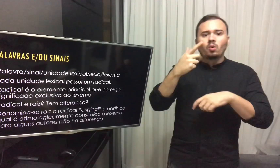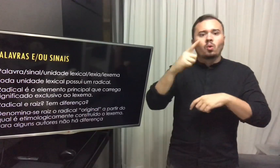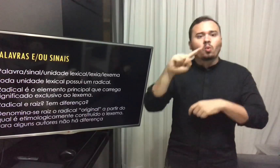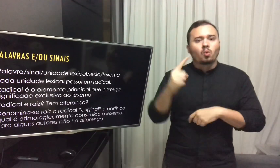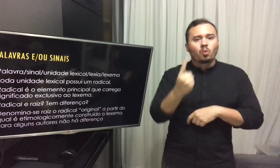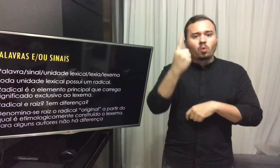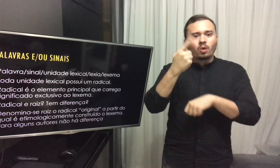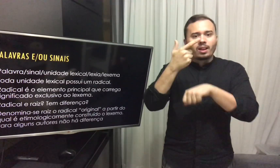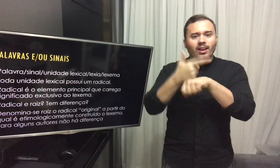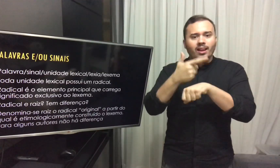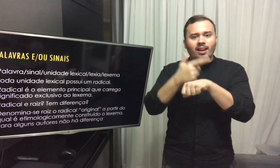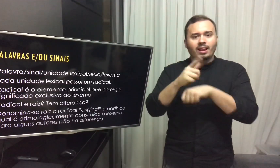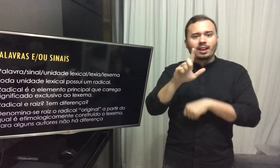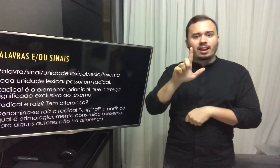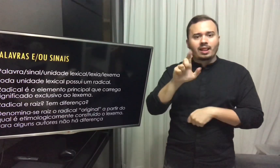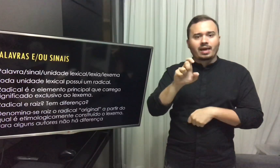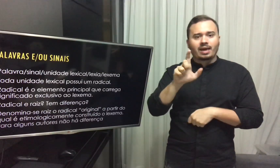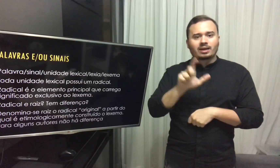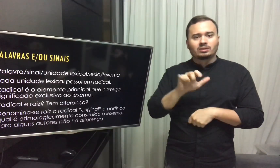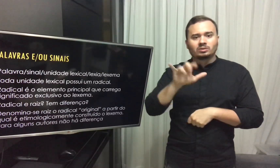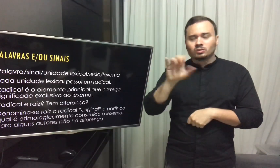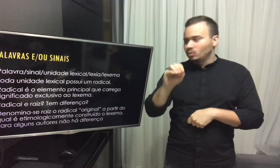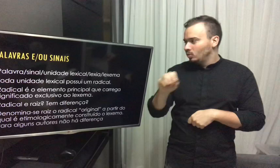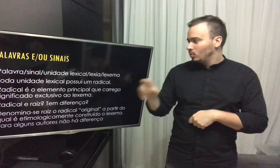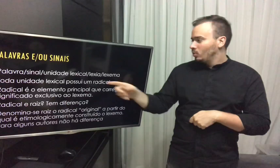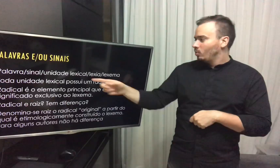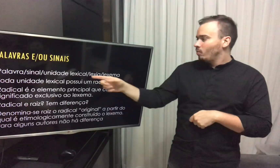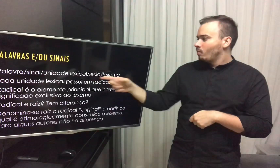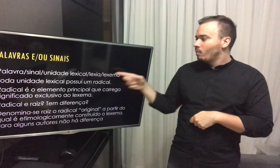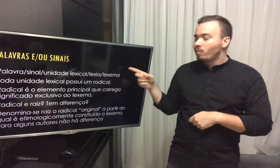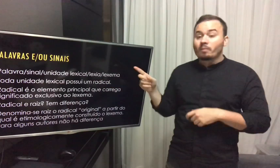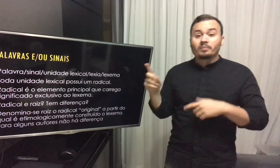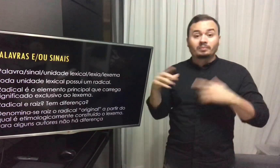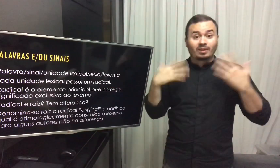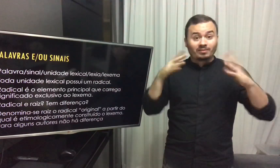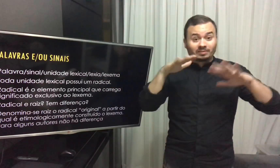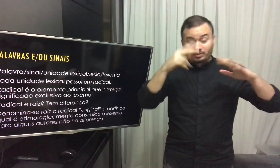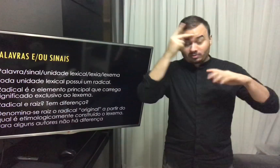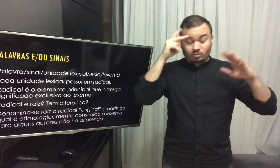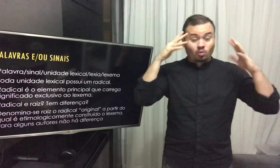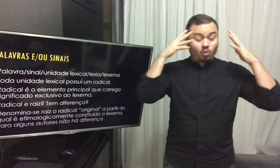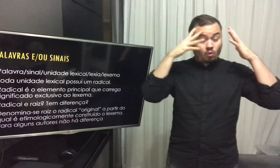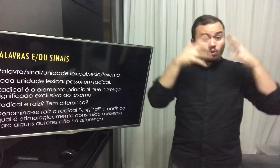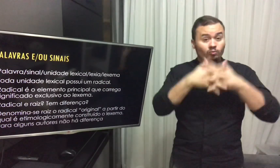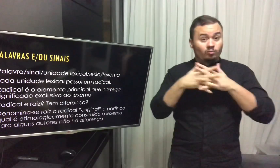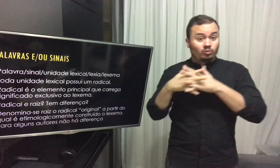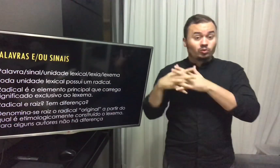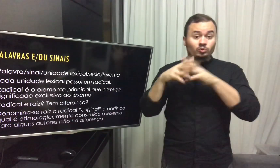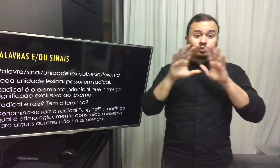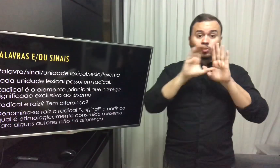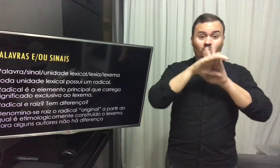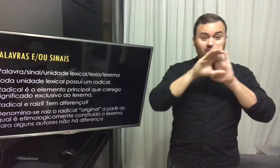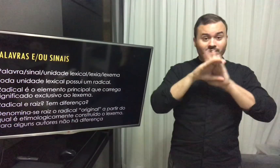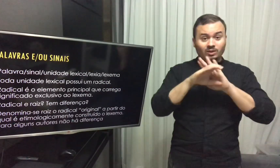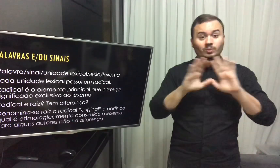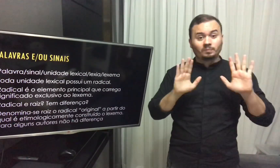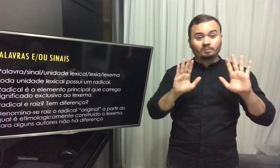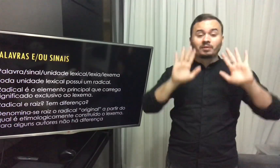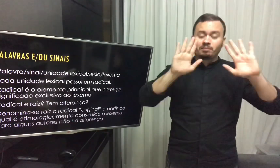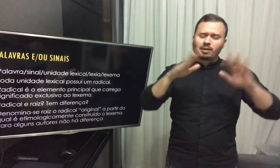Não interessa se é uma palavra, ou um sinal, ou o que a gente chama de léxico. Muita gente confunde um